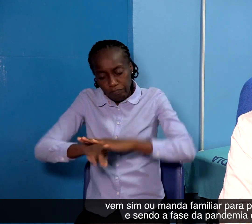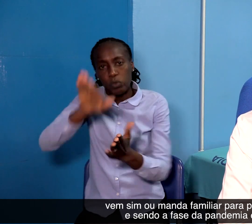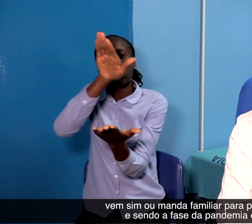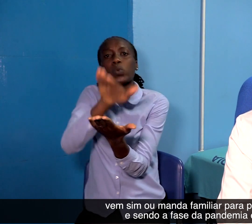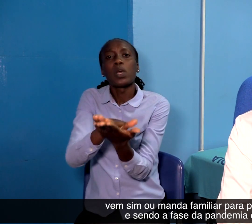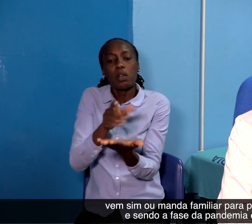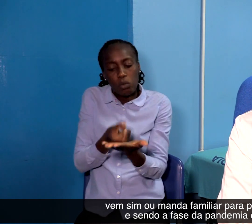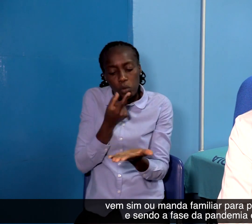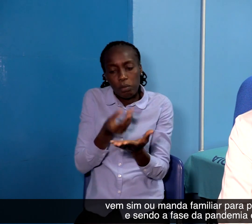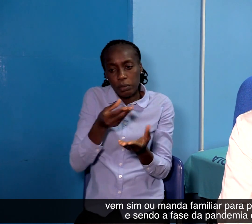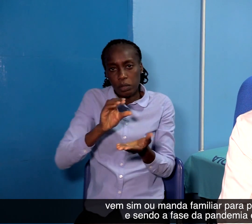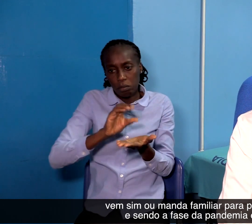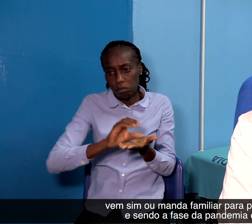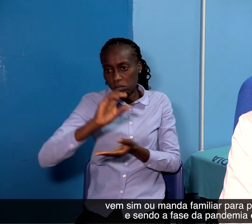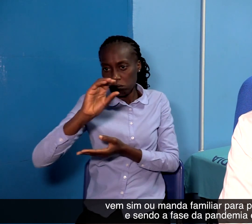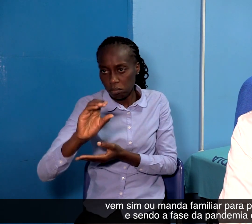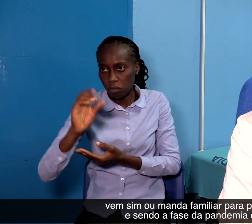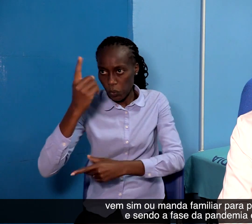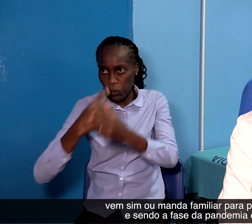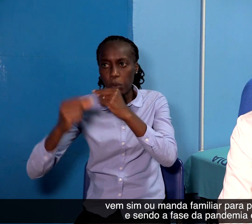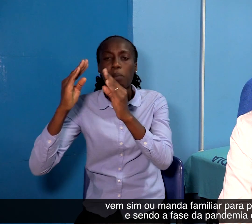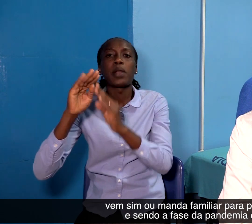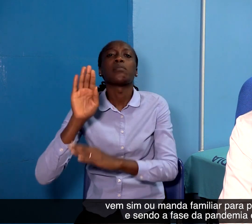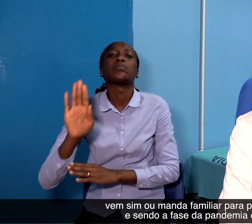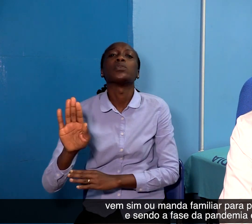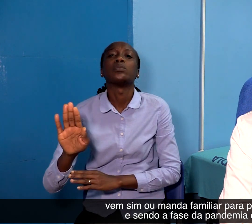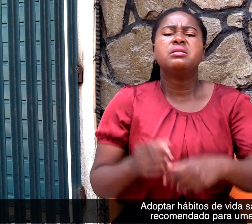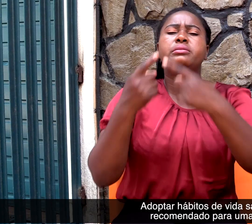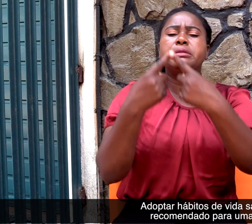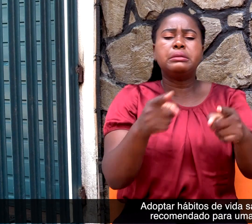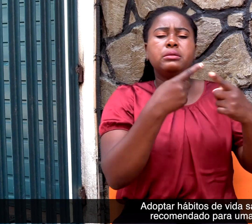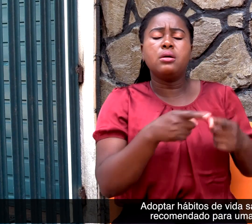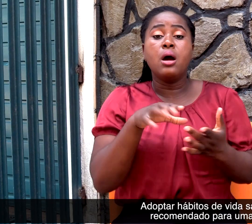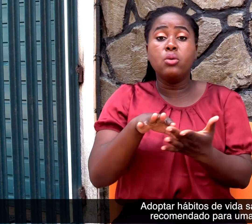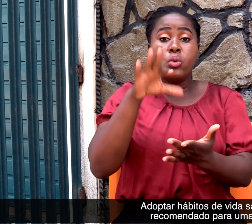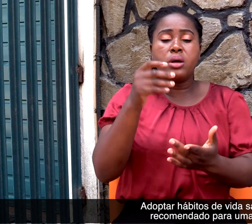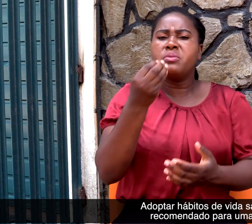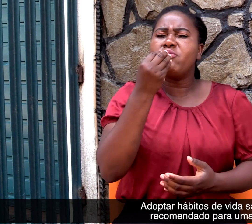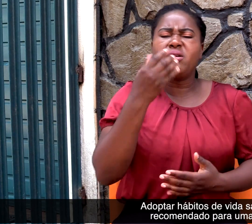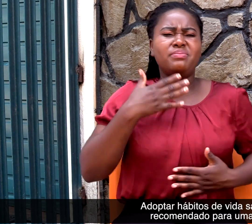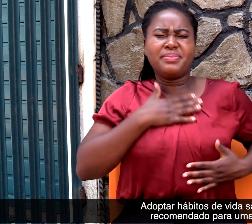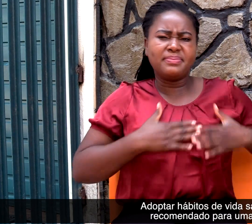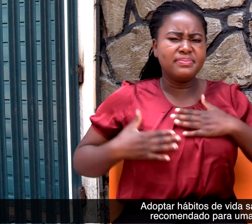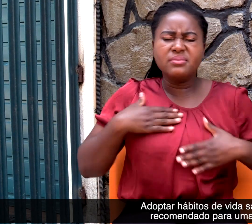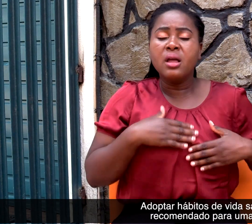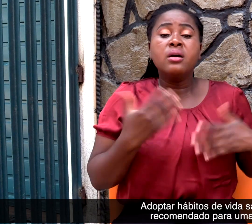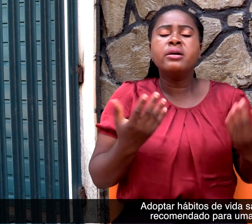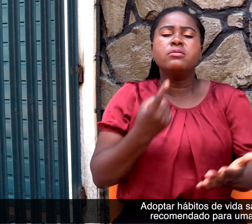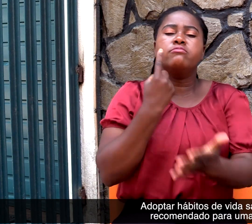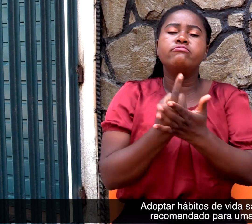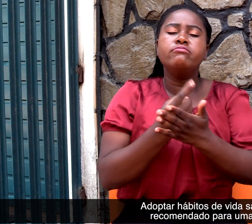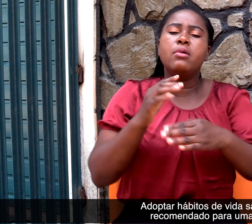para continuar. E sendo esta fase de pandemia, entendemos, né? Sim. Adotar hábitos de vida saudáveis